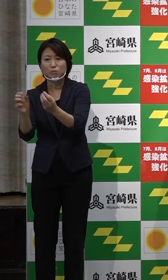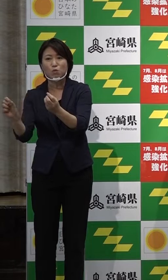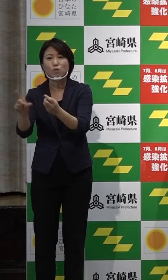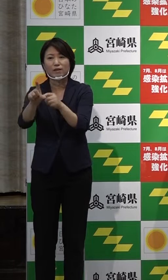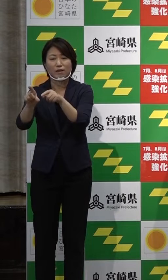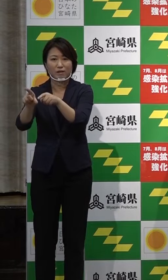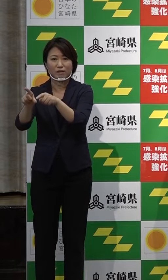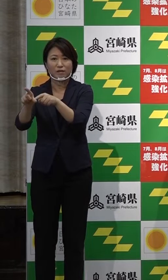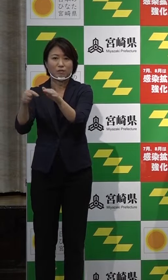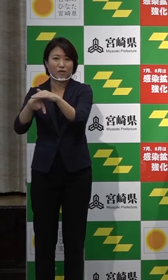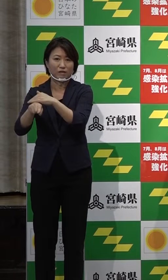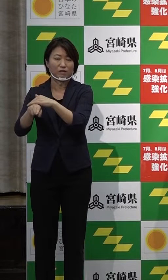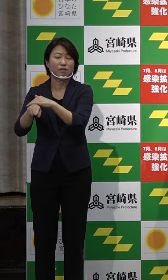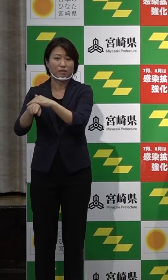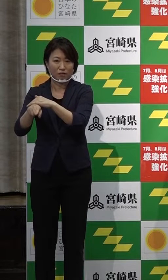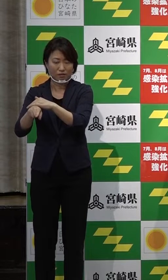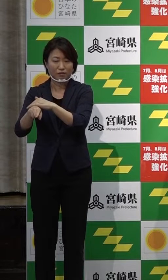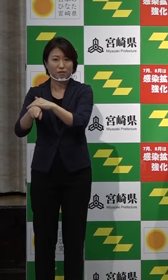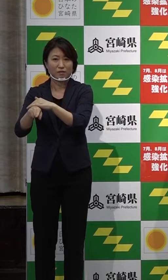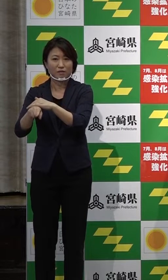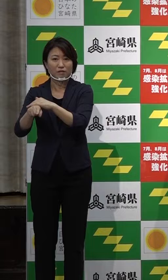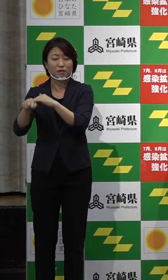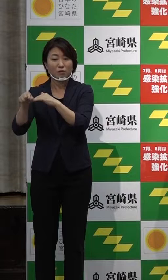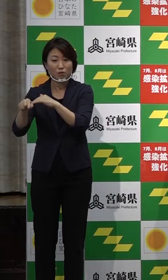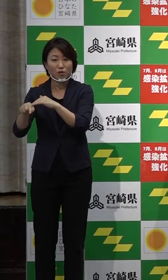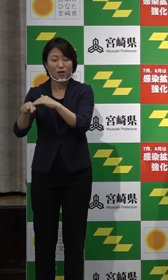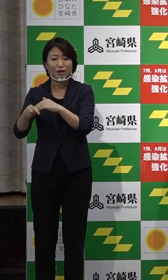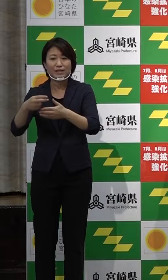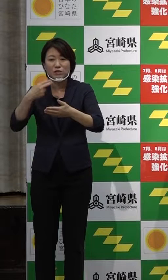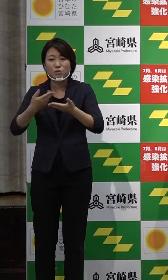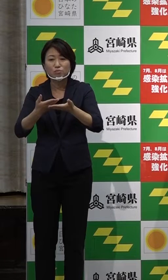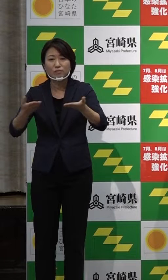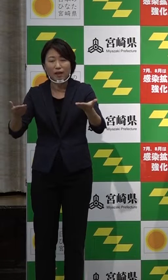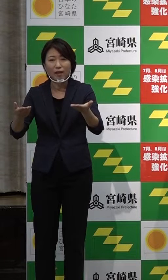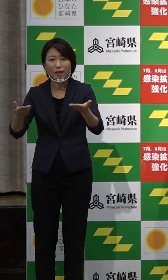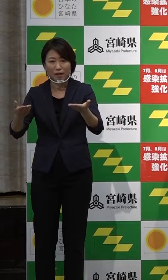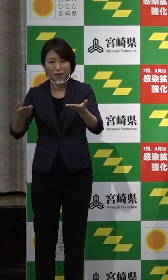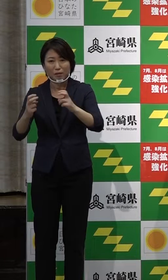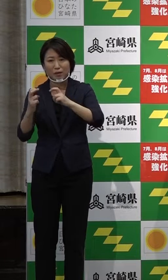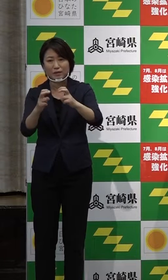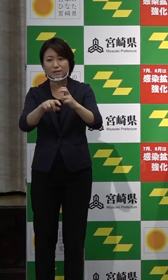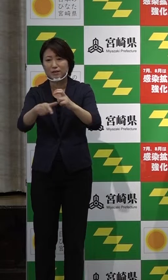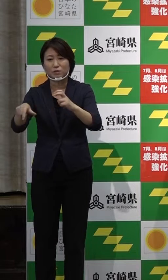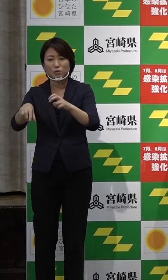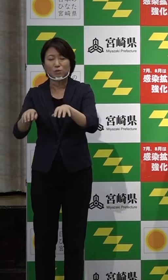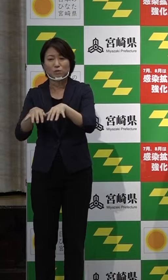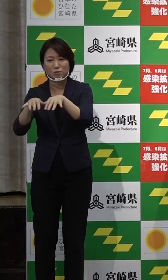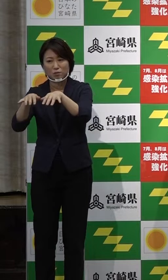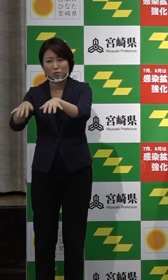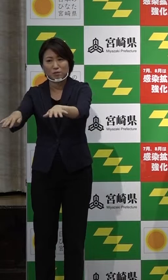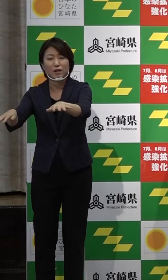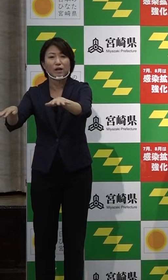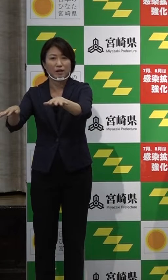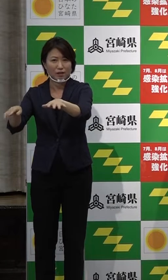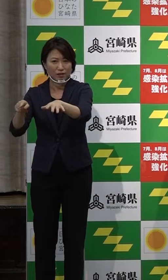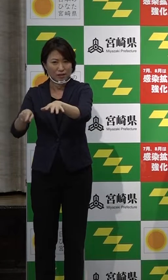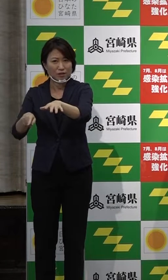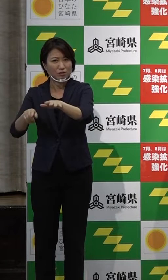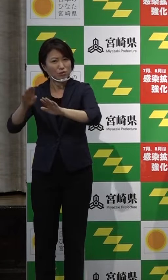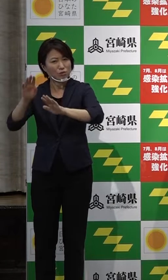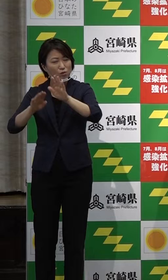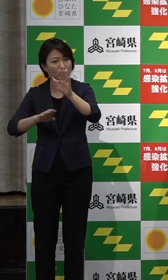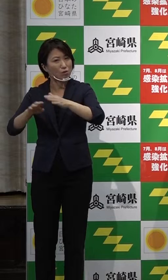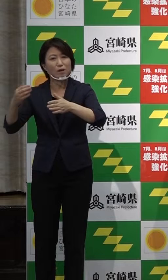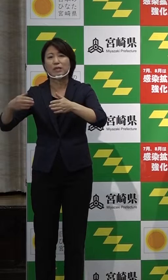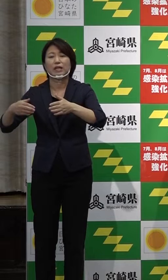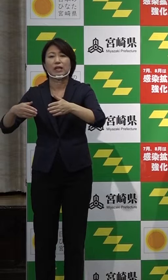なっておりますが、それが飲食店、繁華街等での不特定多数への広がりが見られるような状況